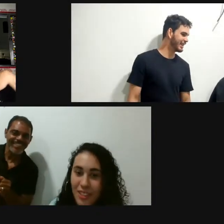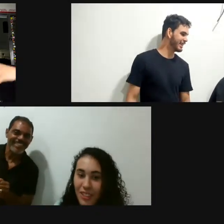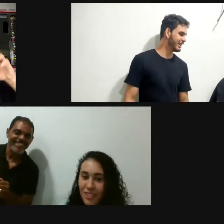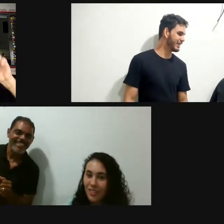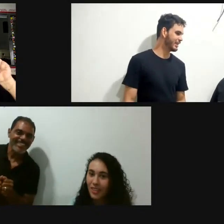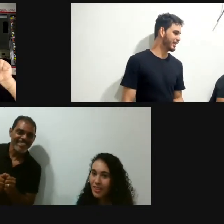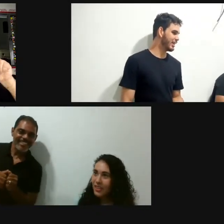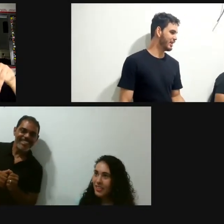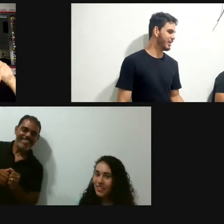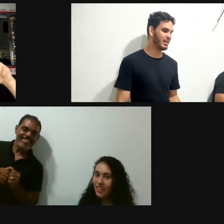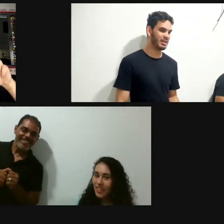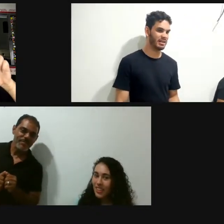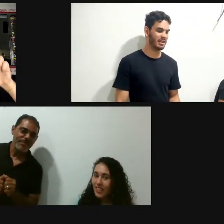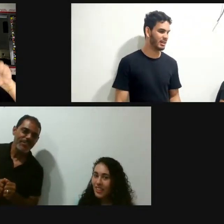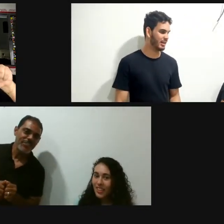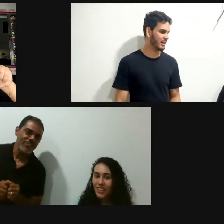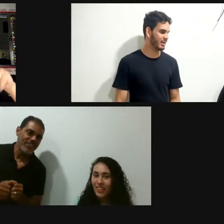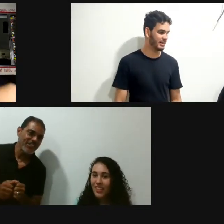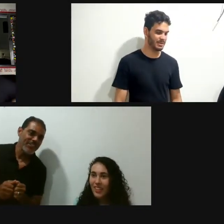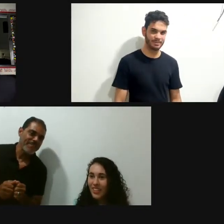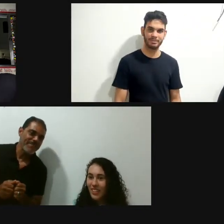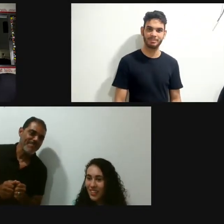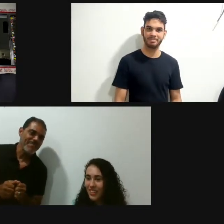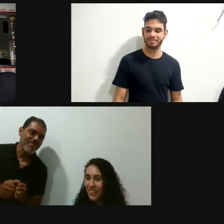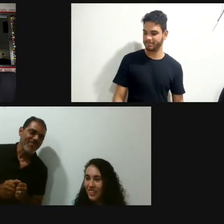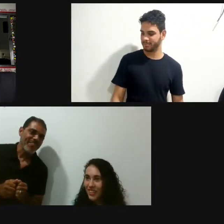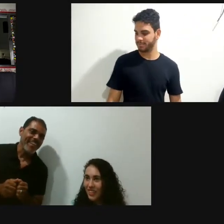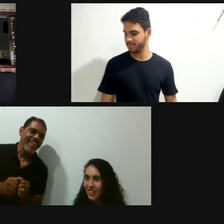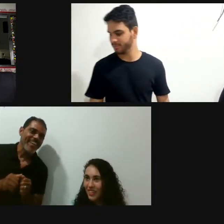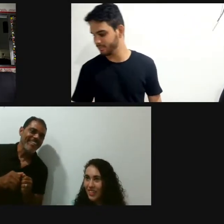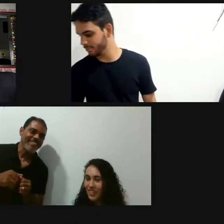Não. Agora dá.